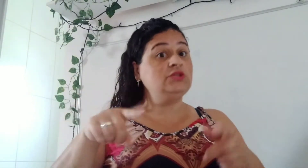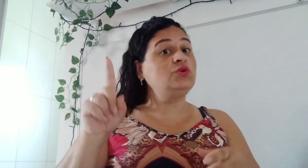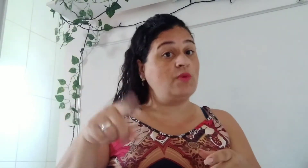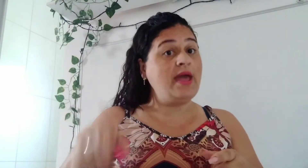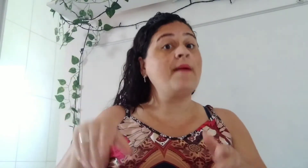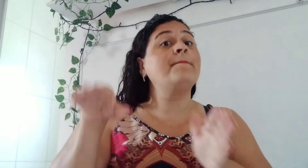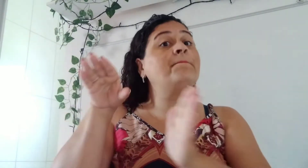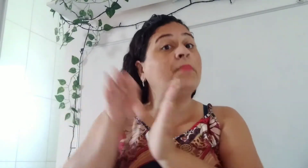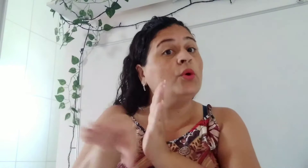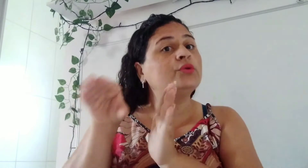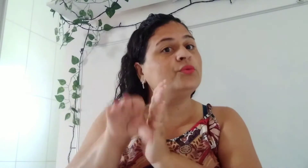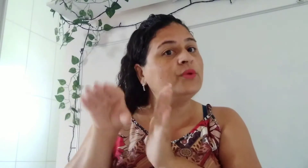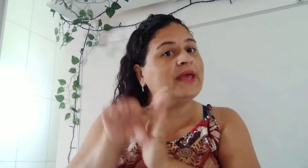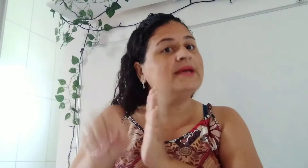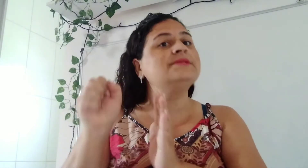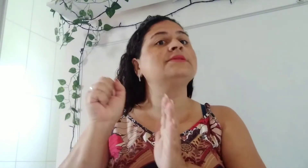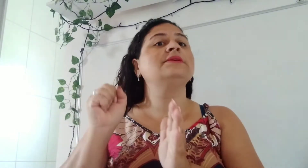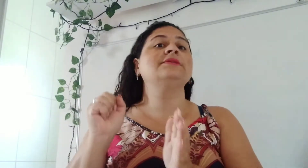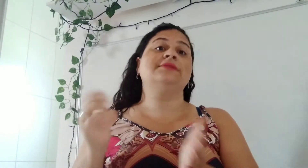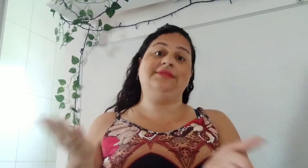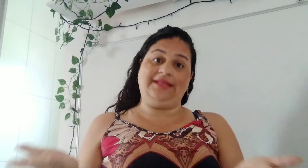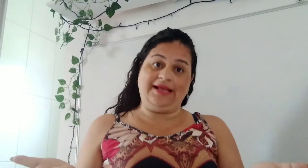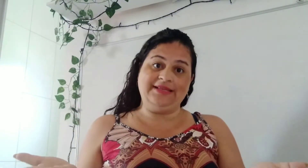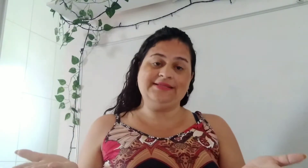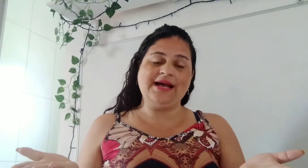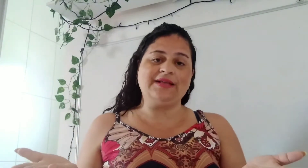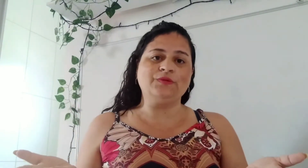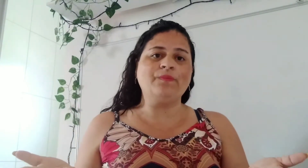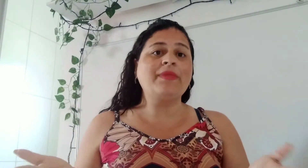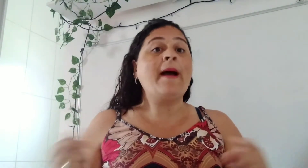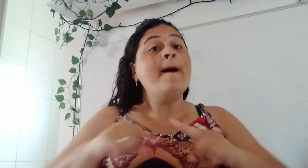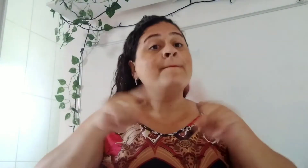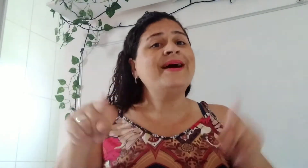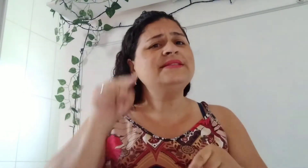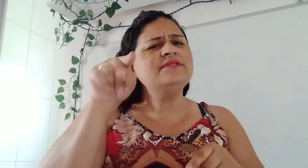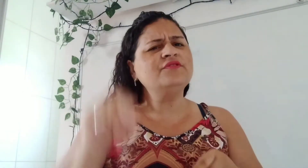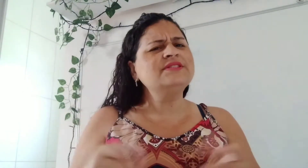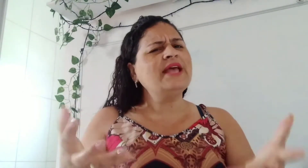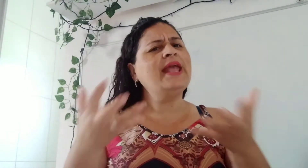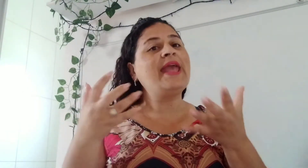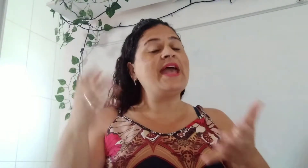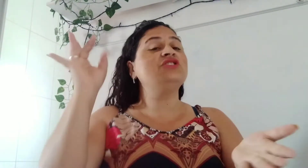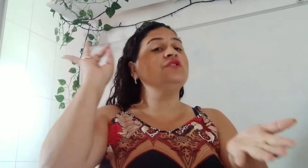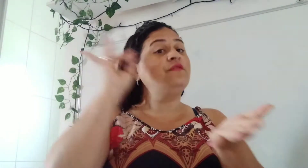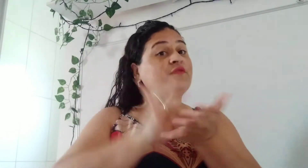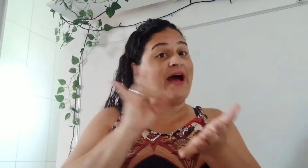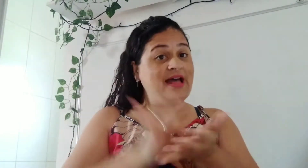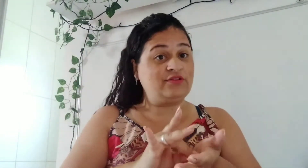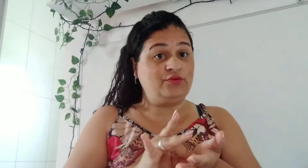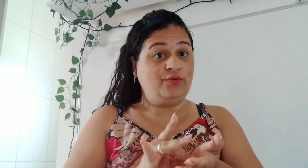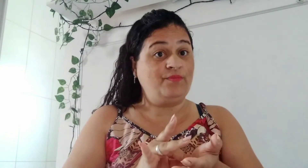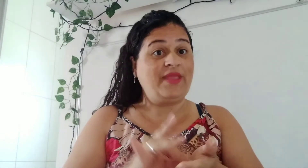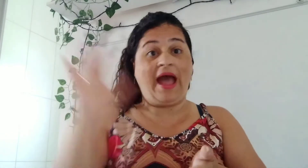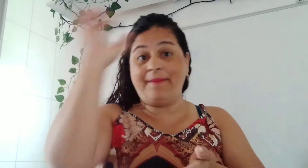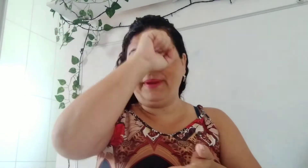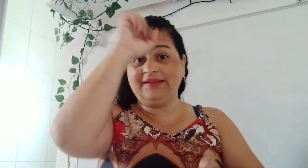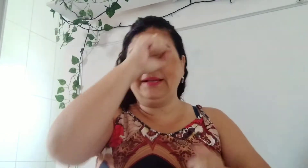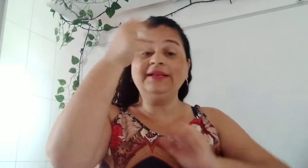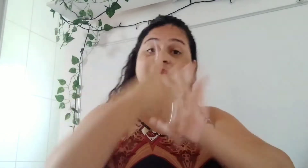Isso é português sinalizado. Mas se você quer de fato aprender língua